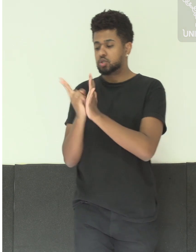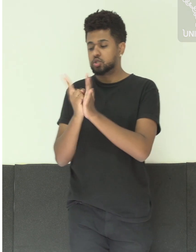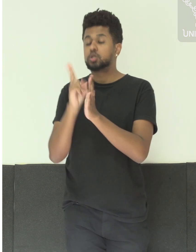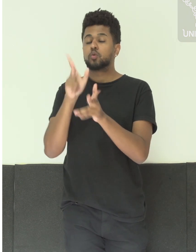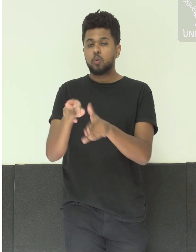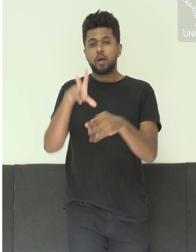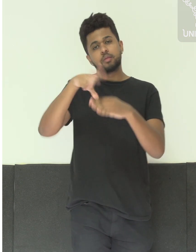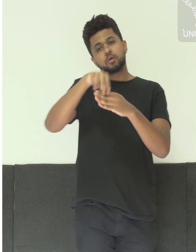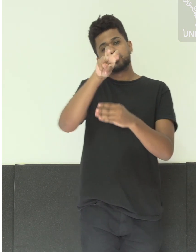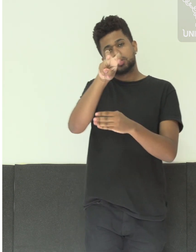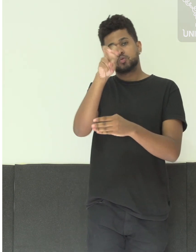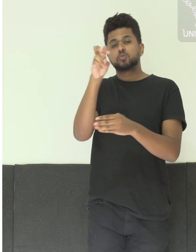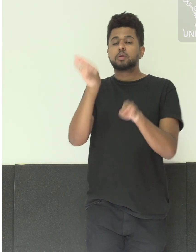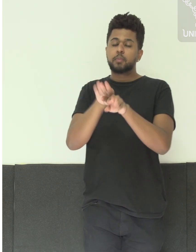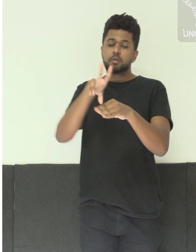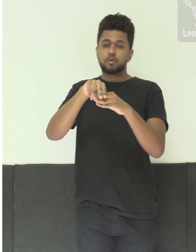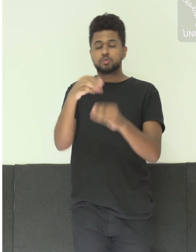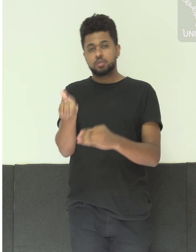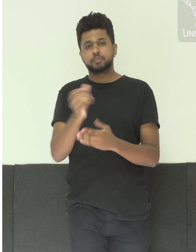5 e 6.